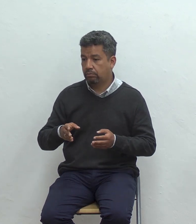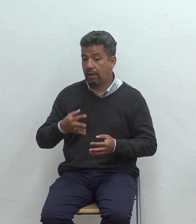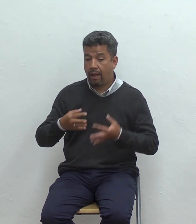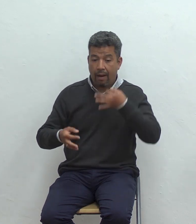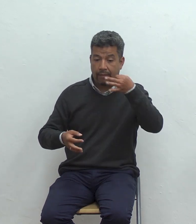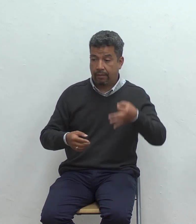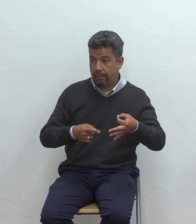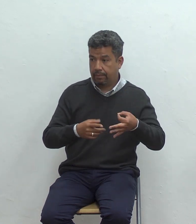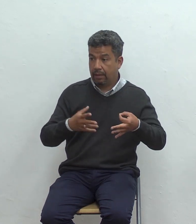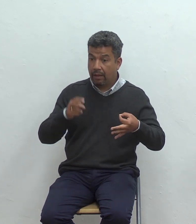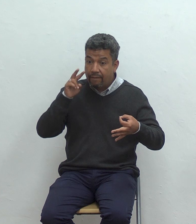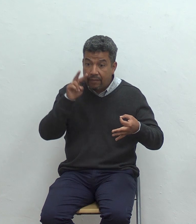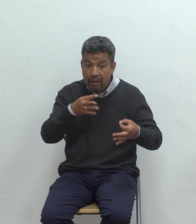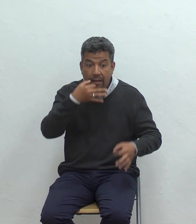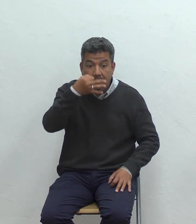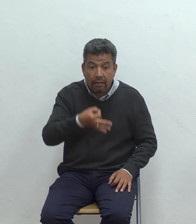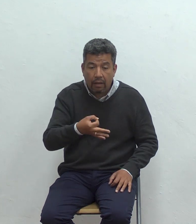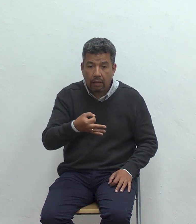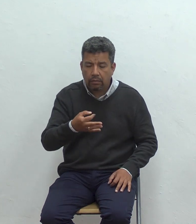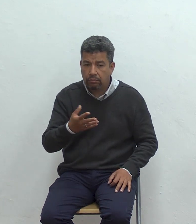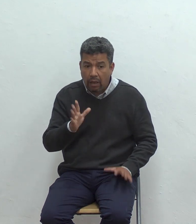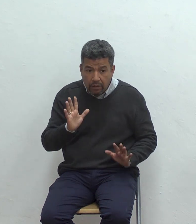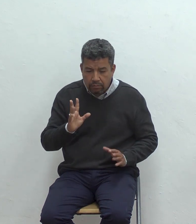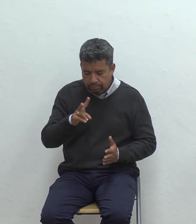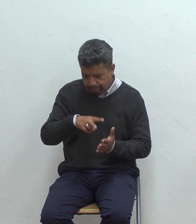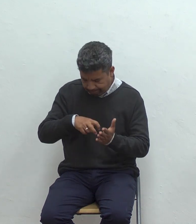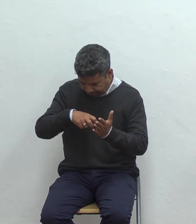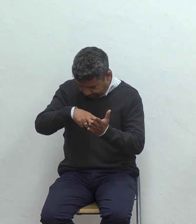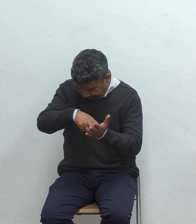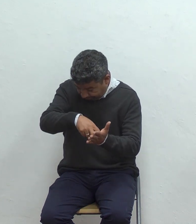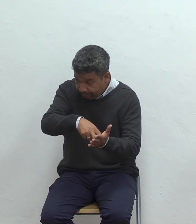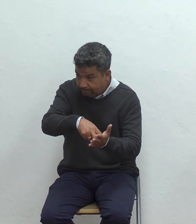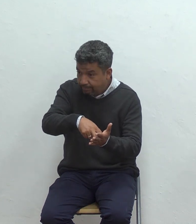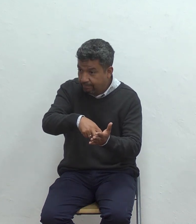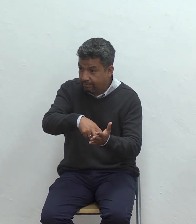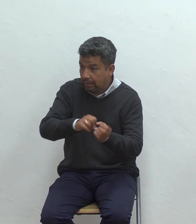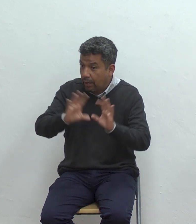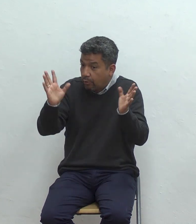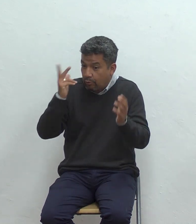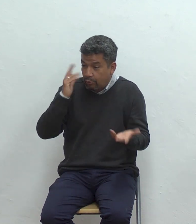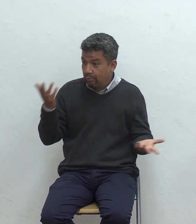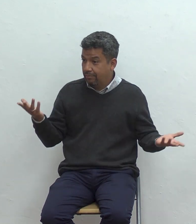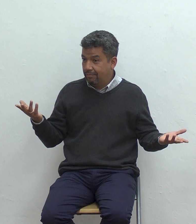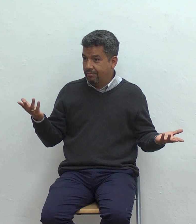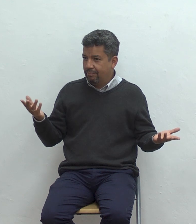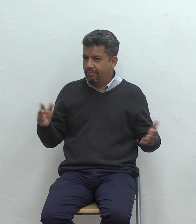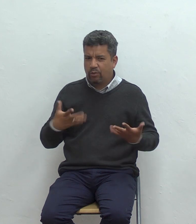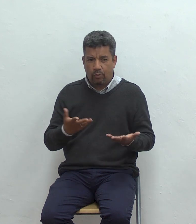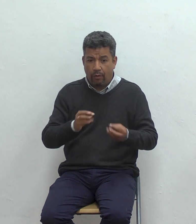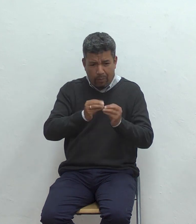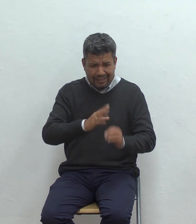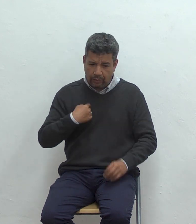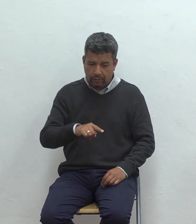verdad. El que viendo la verdad simplemente se arrodilla. Se arrodilla, sí, claro, ¿cómo no? ¿Sí? Oiga, pero que así no